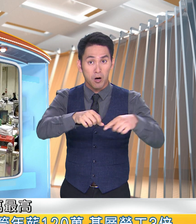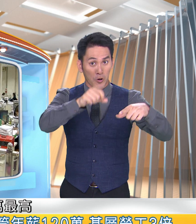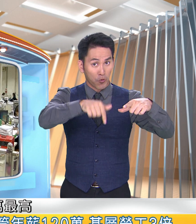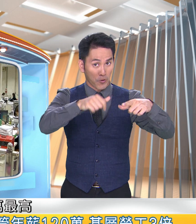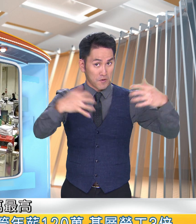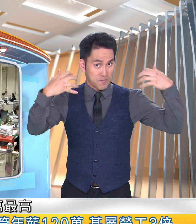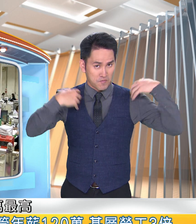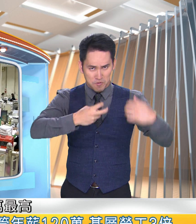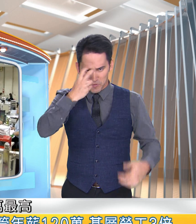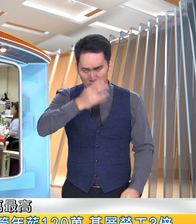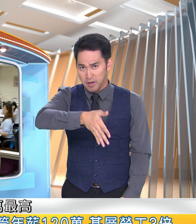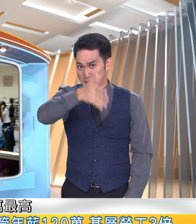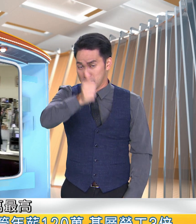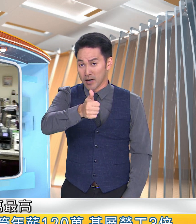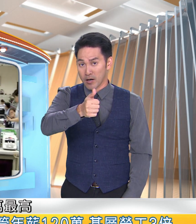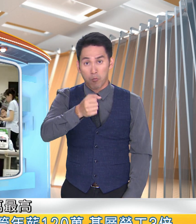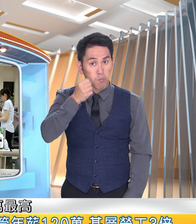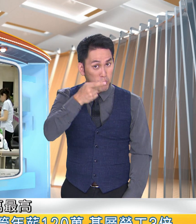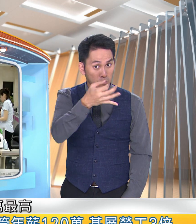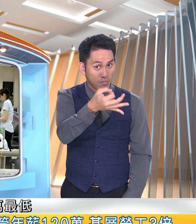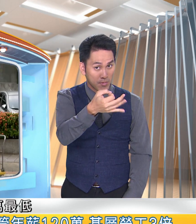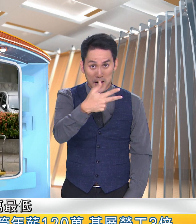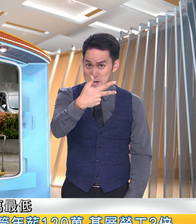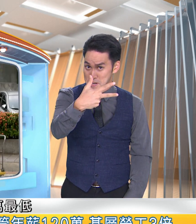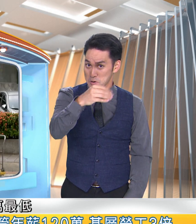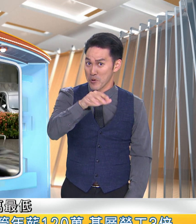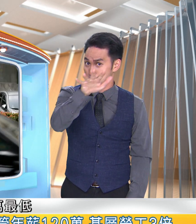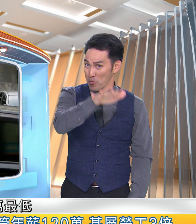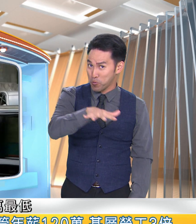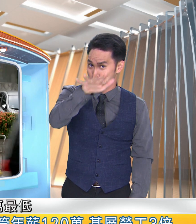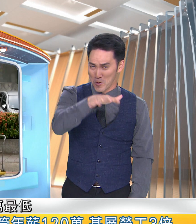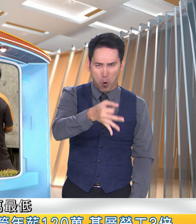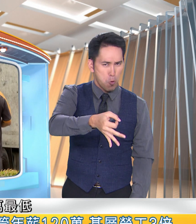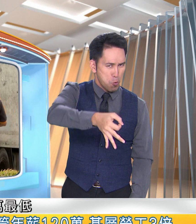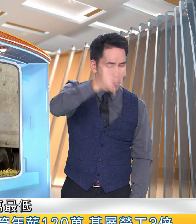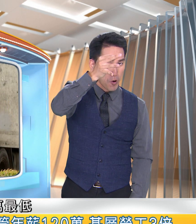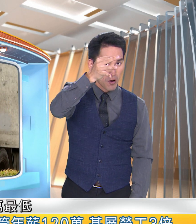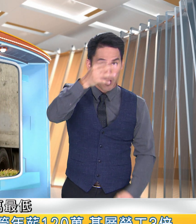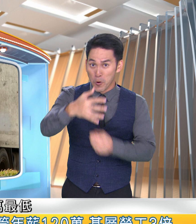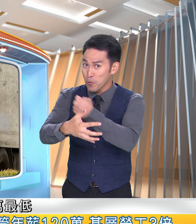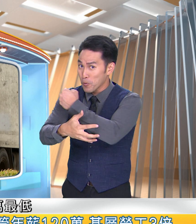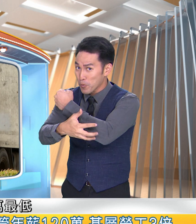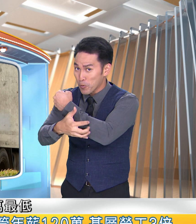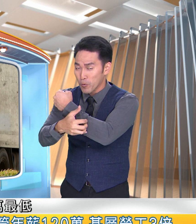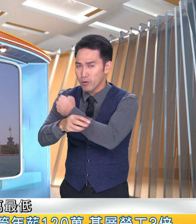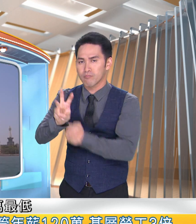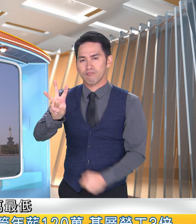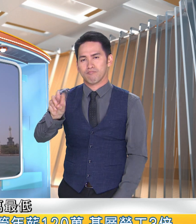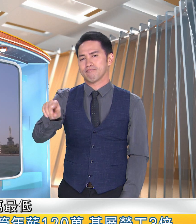约7.5万最高，基层劳工只有3.1万最低。